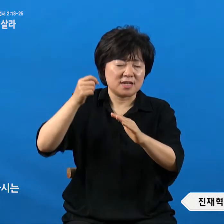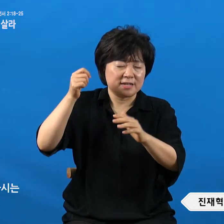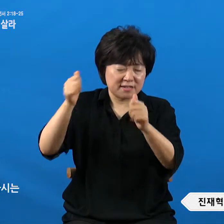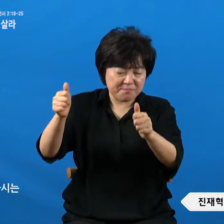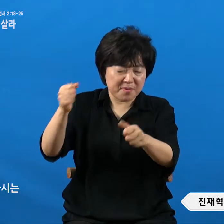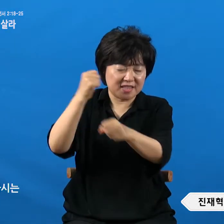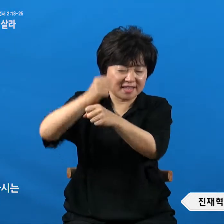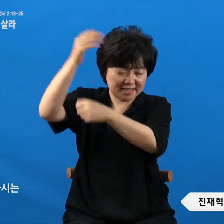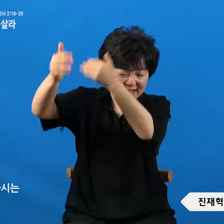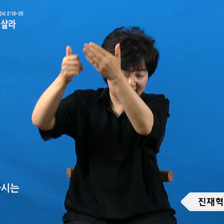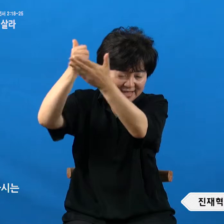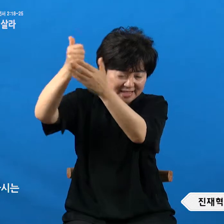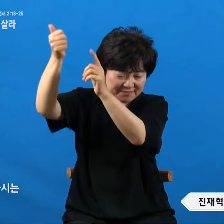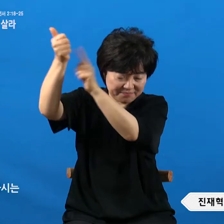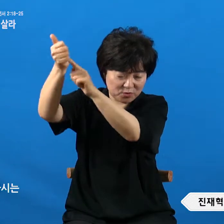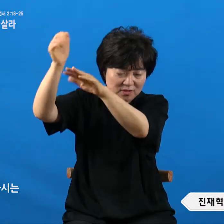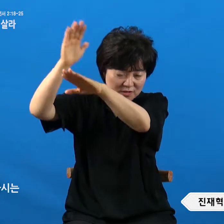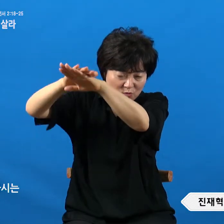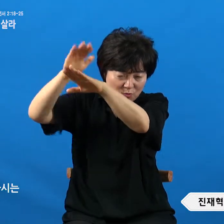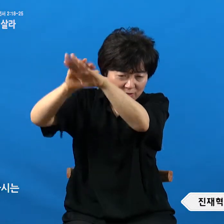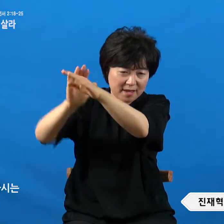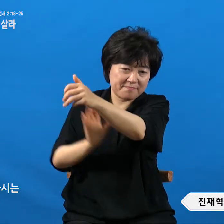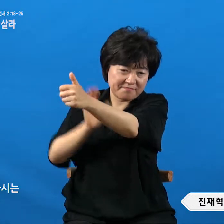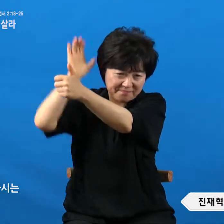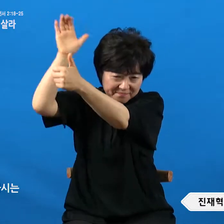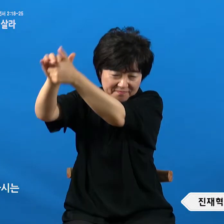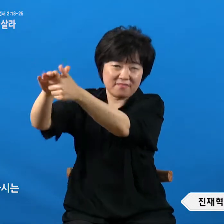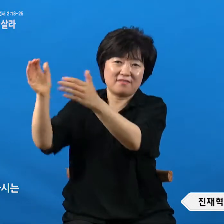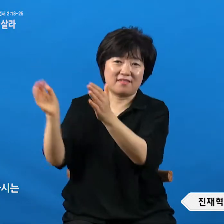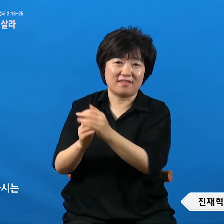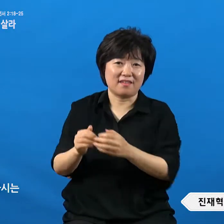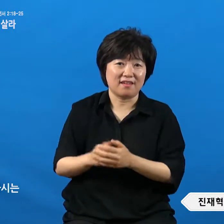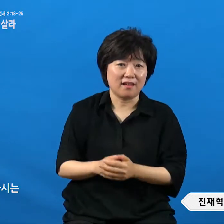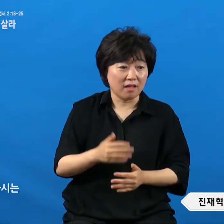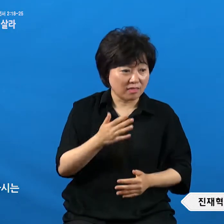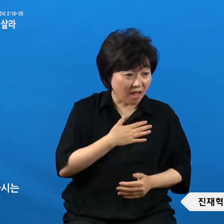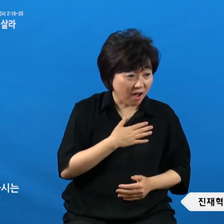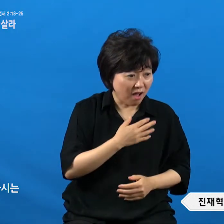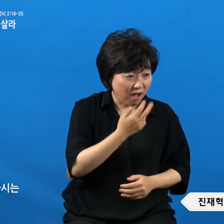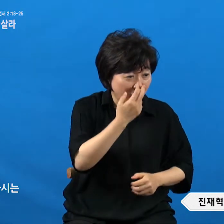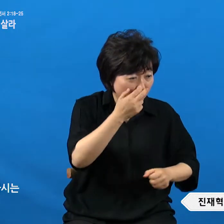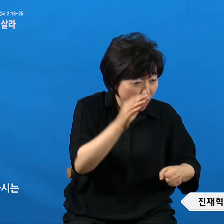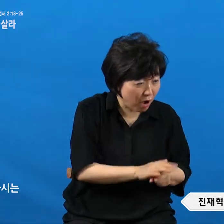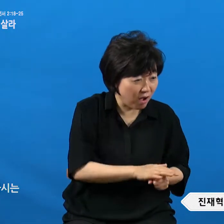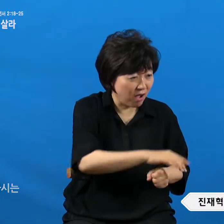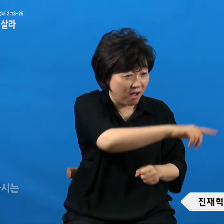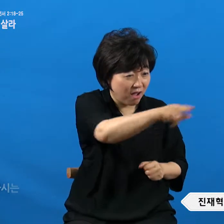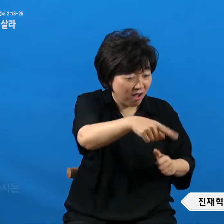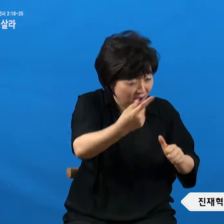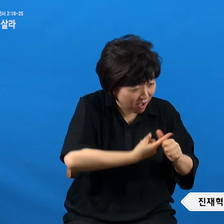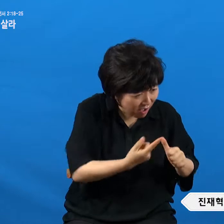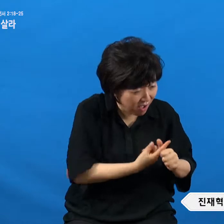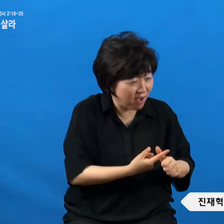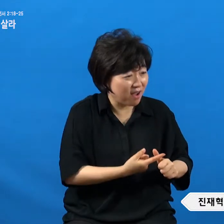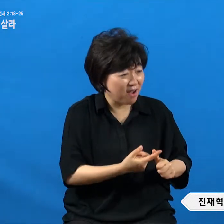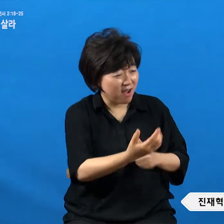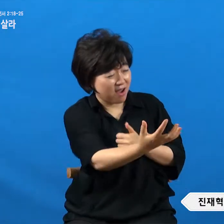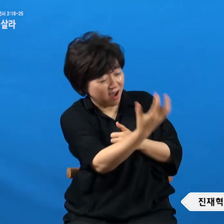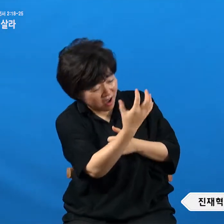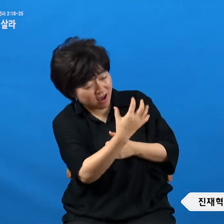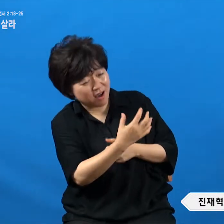십자가에 달리셨습니다. 욕을 당하시되 욕하지 않으셨습니다. 고난을 당하시되 복수